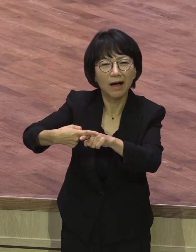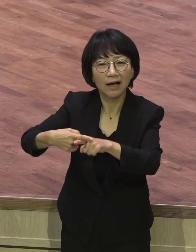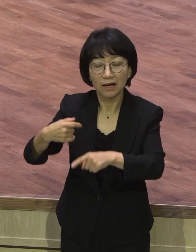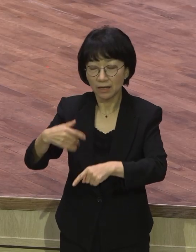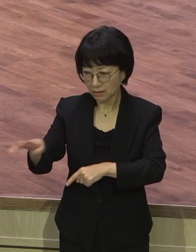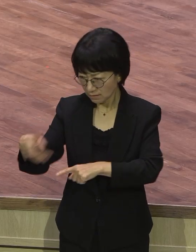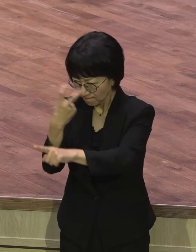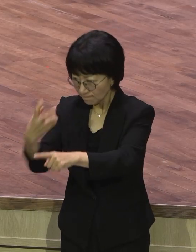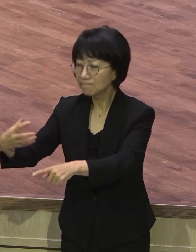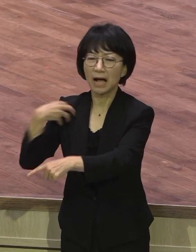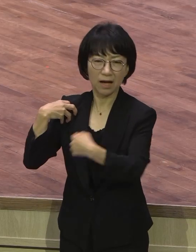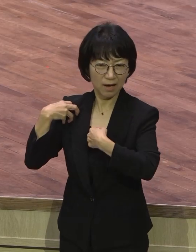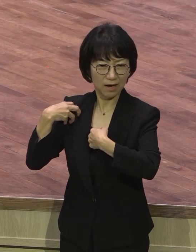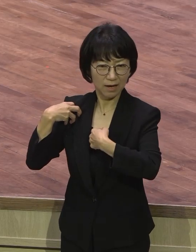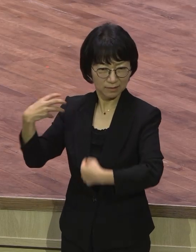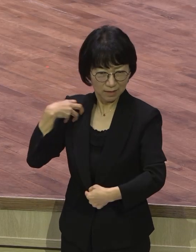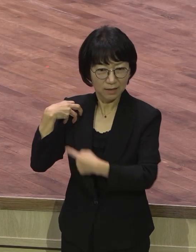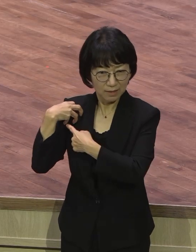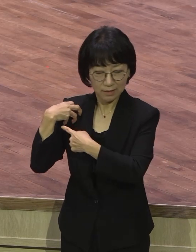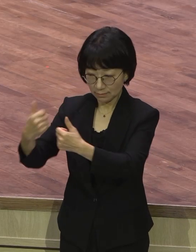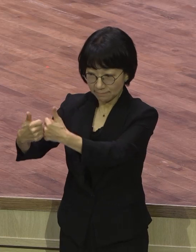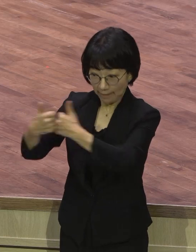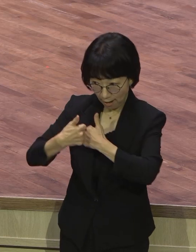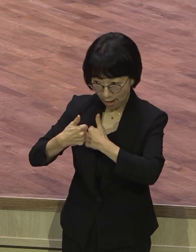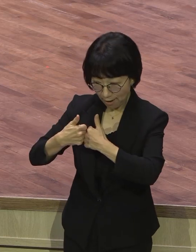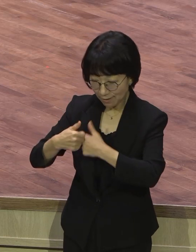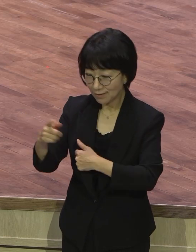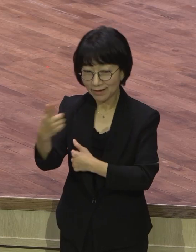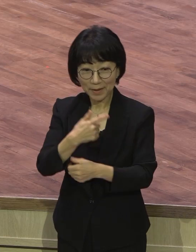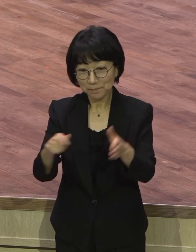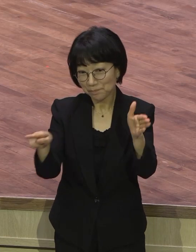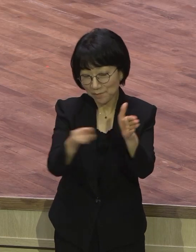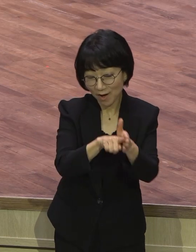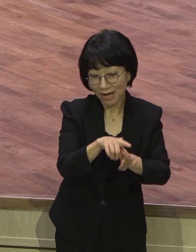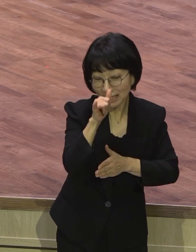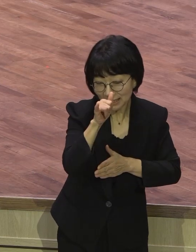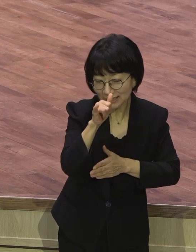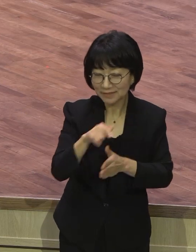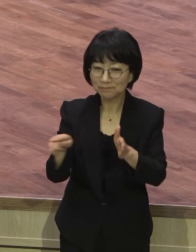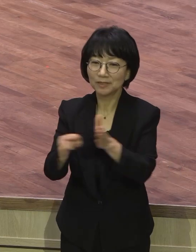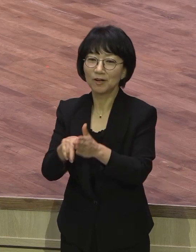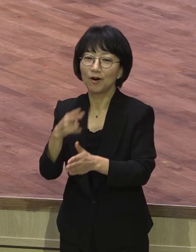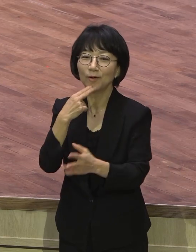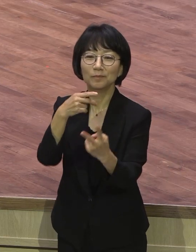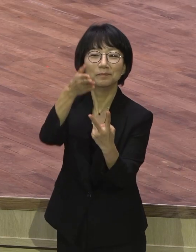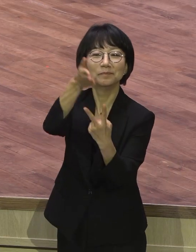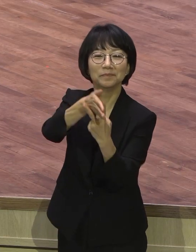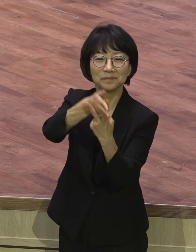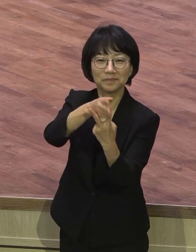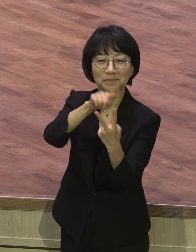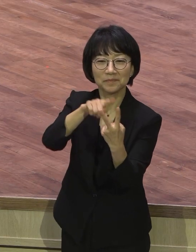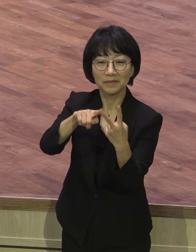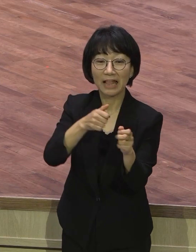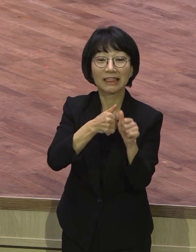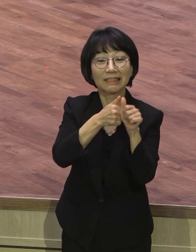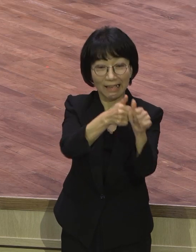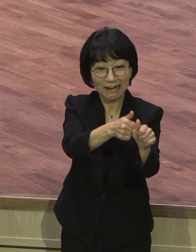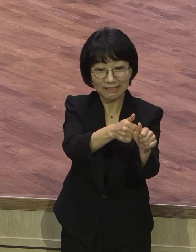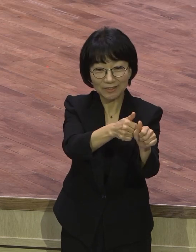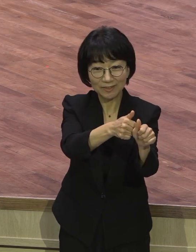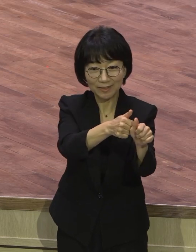들어있어요. 이것을 온전히 믿느냐 못 믿느냐입니다. 이거 믿느냐 안 믿느냐 여기에